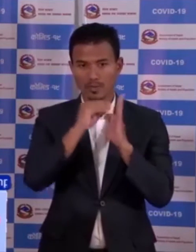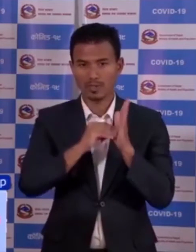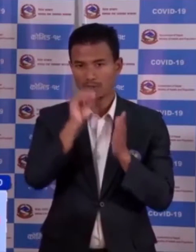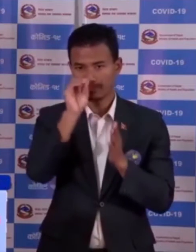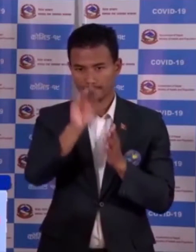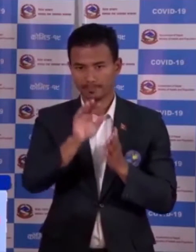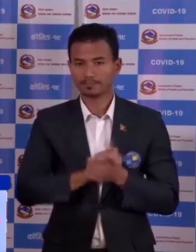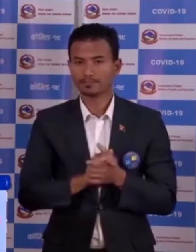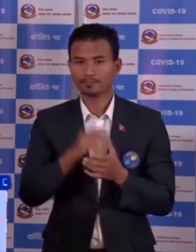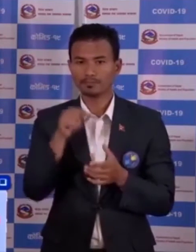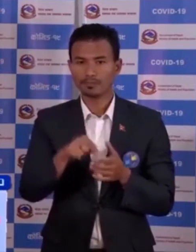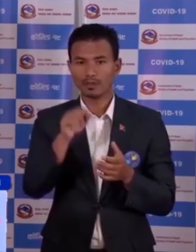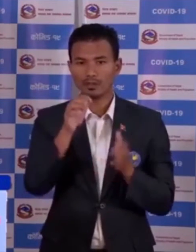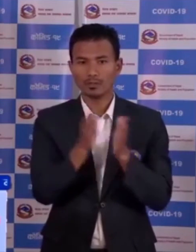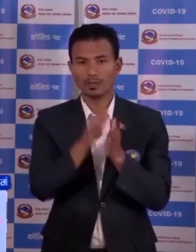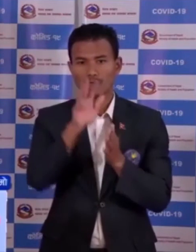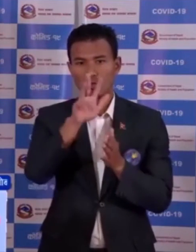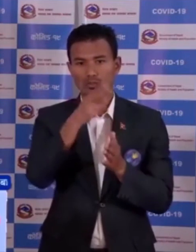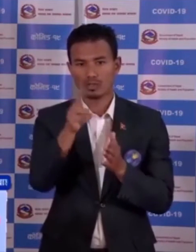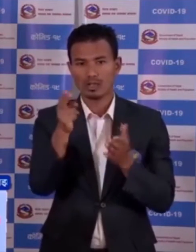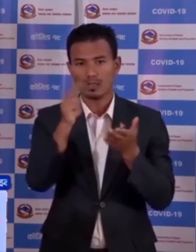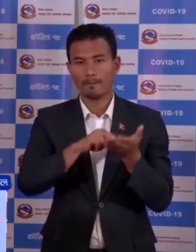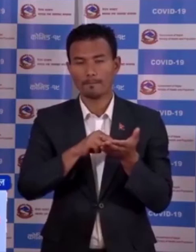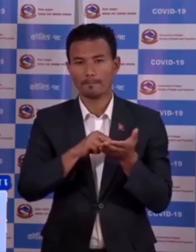चाहन्छु। आज जम्मा 9 जनामा थप